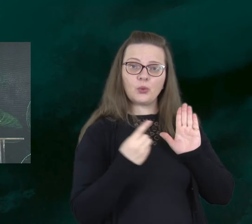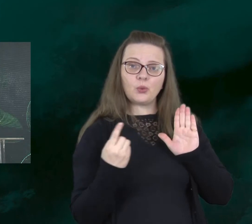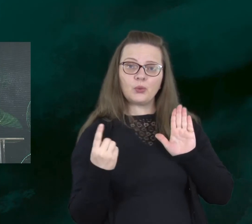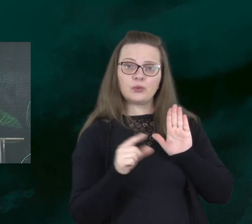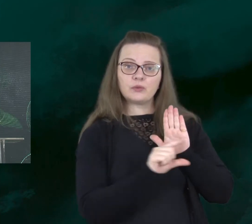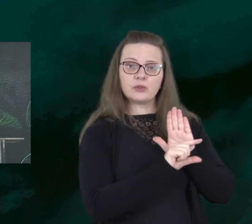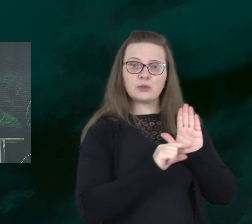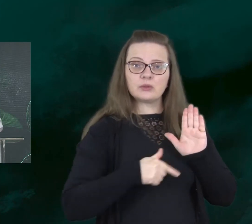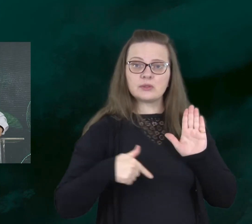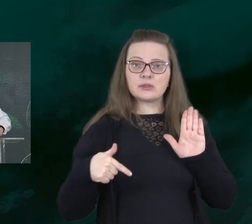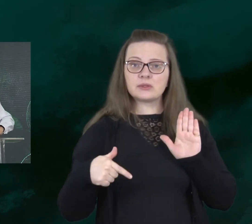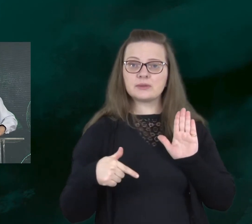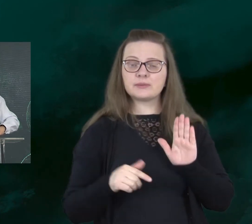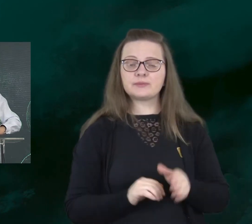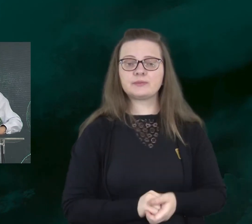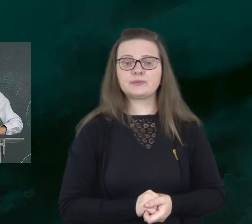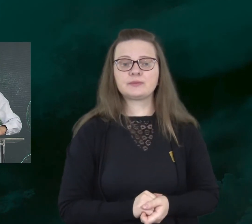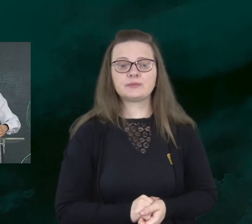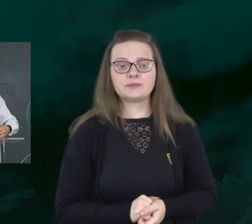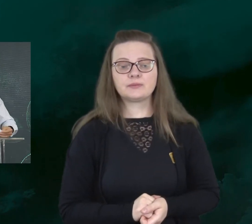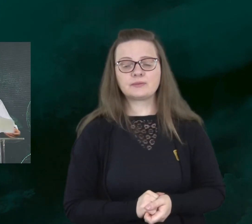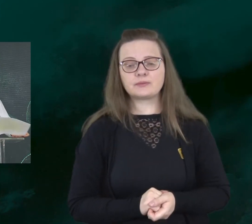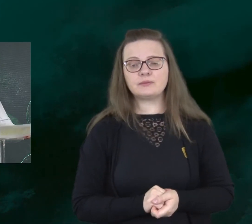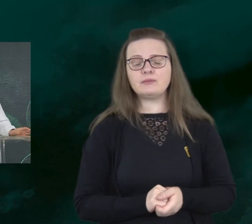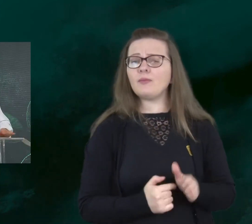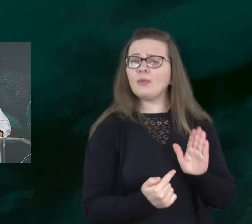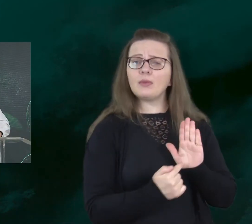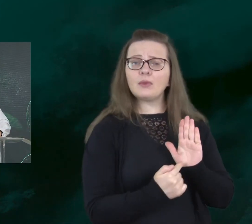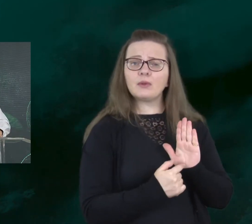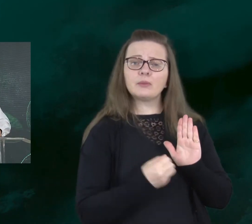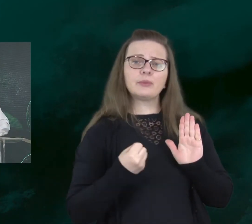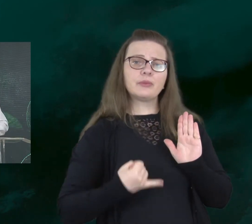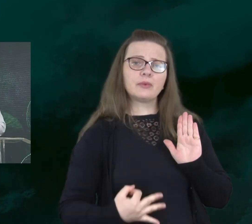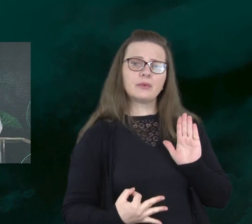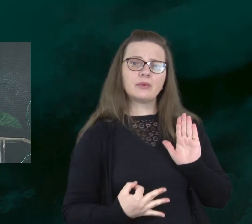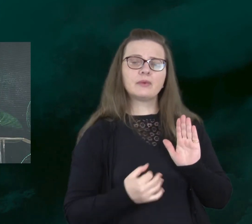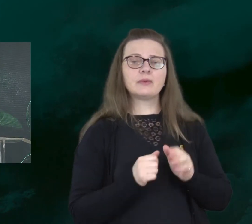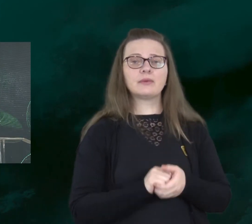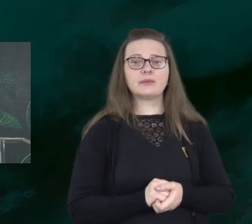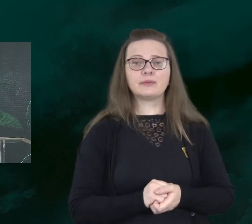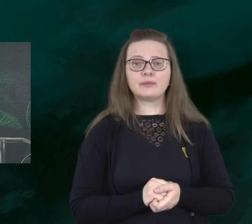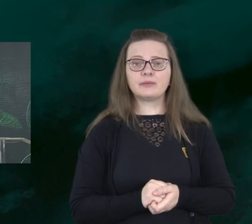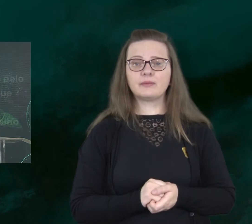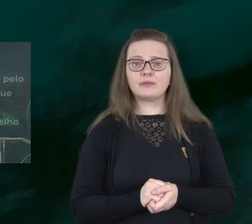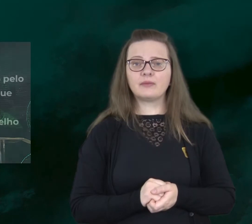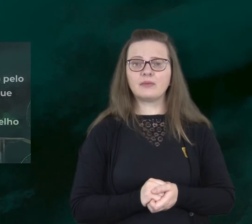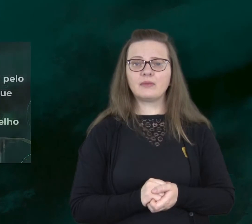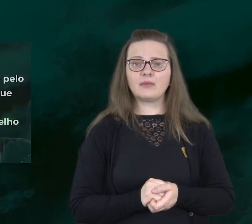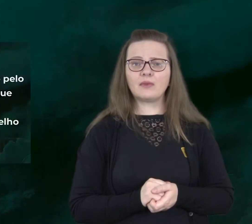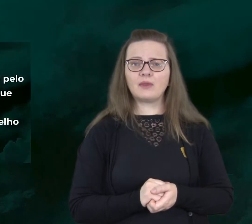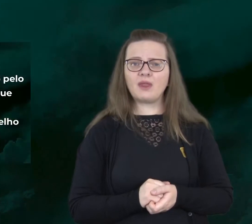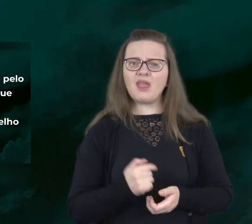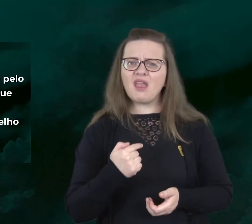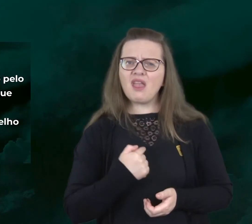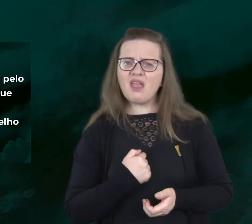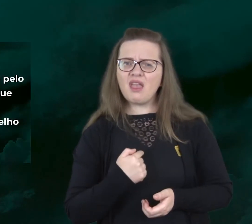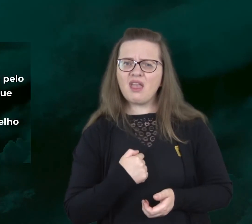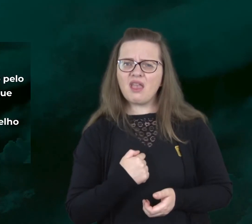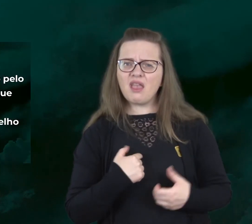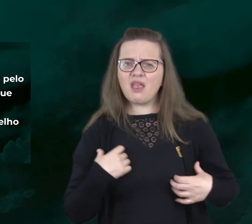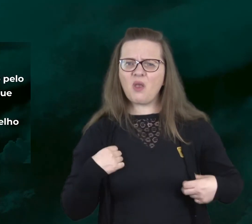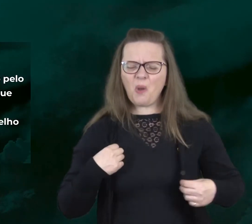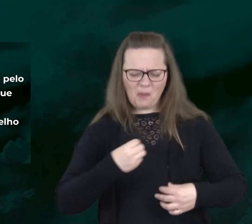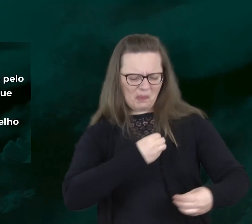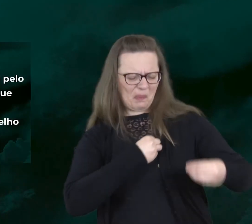versículo 7, diz assim: cometi eu, porventura, algum pecado,